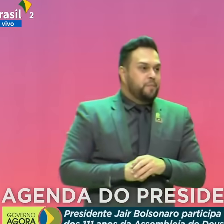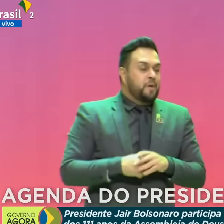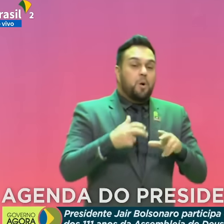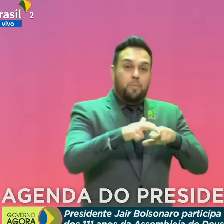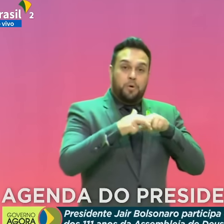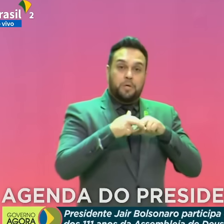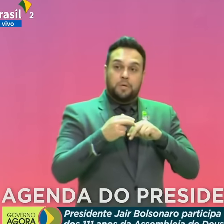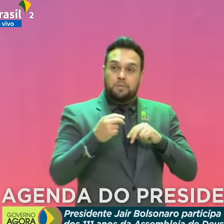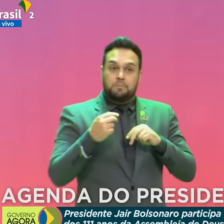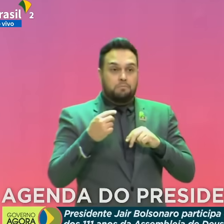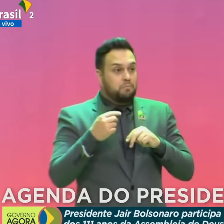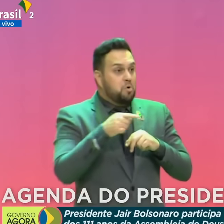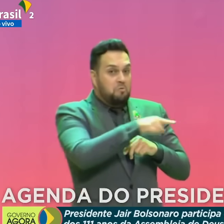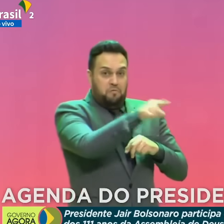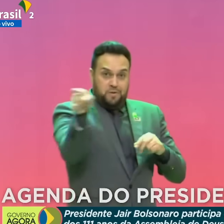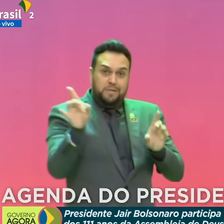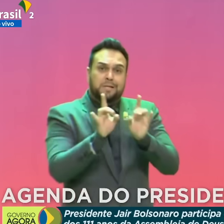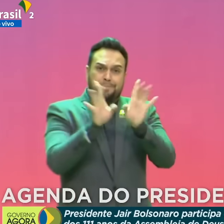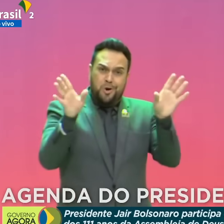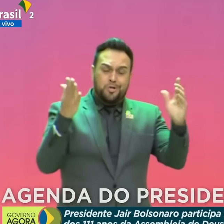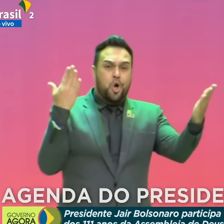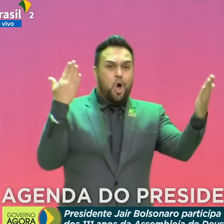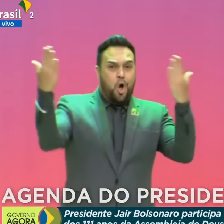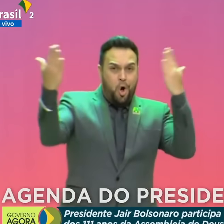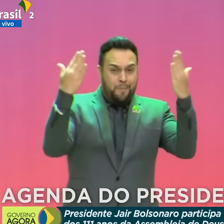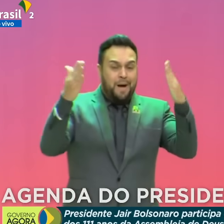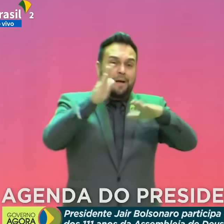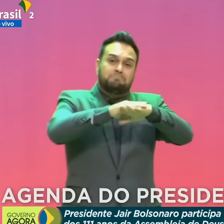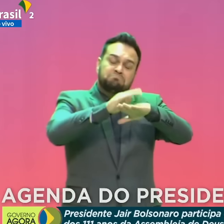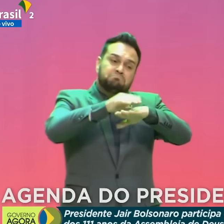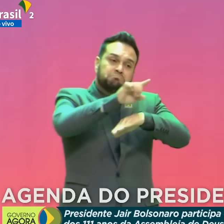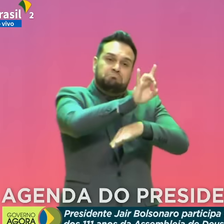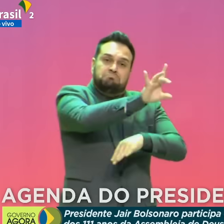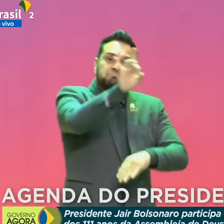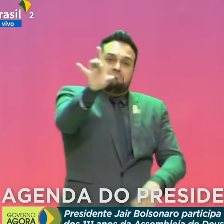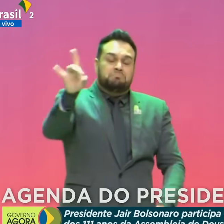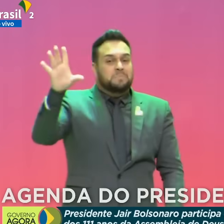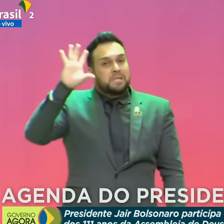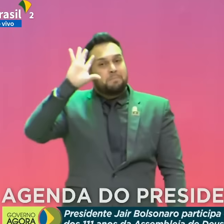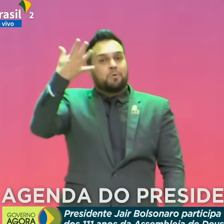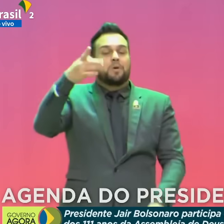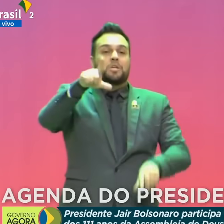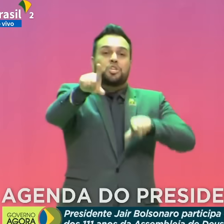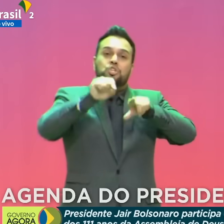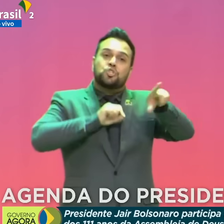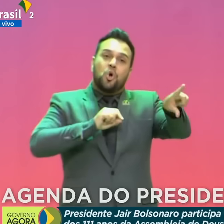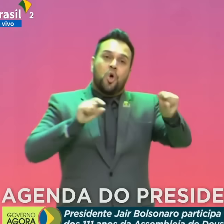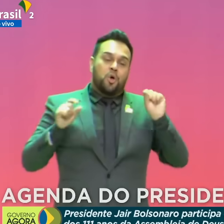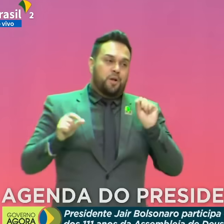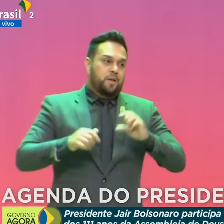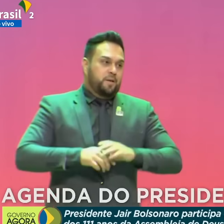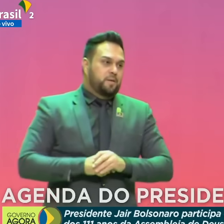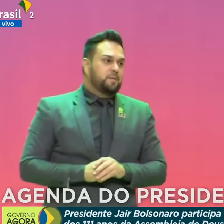podemos fazer comparações. E a decisão final cabe a cada um de vocês.